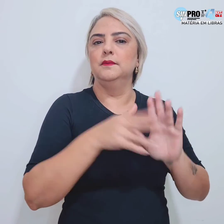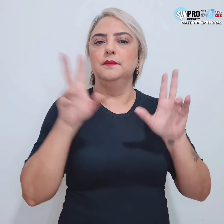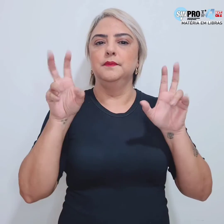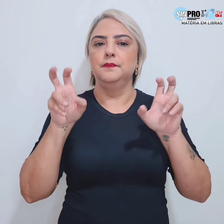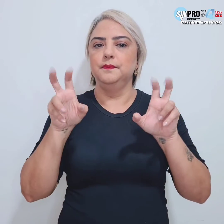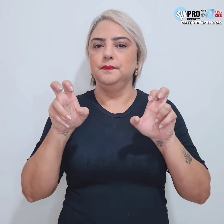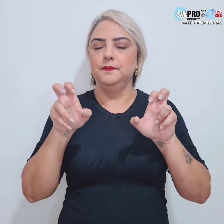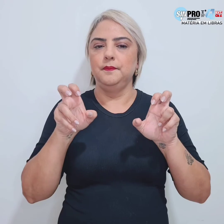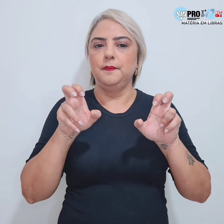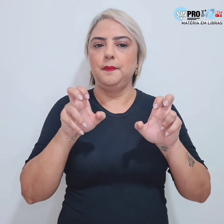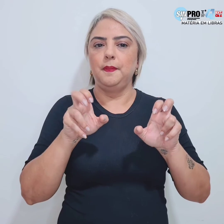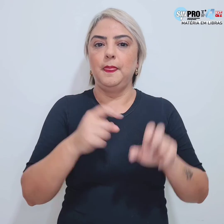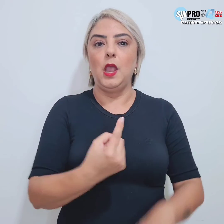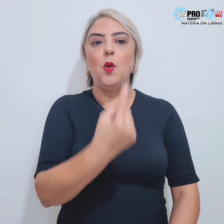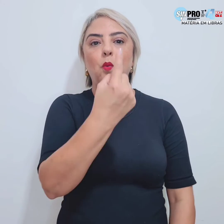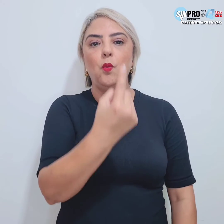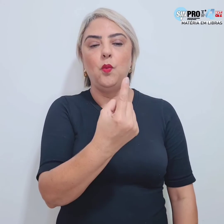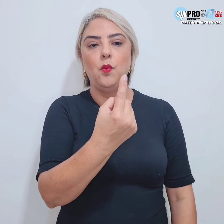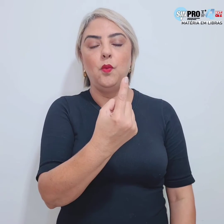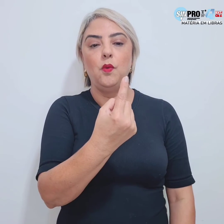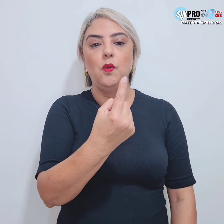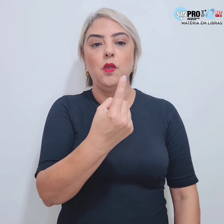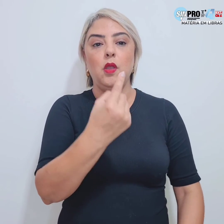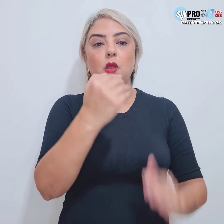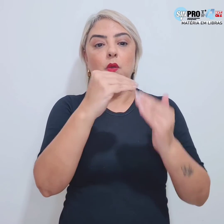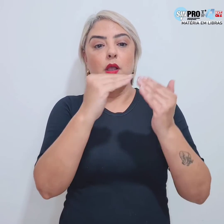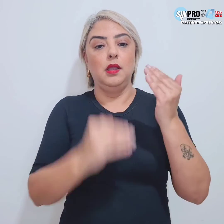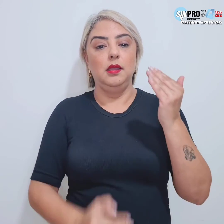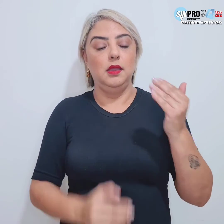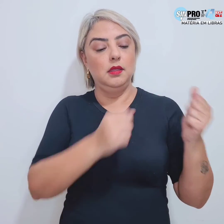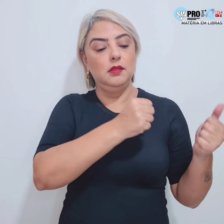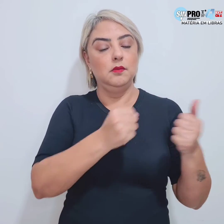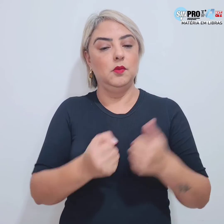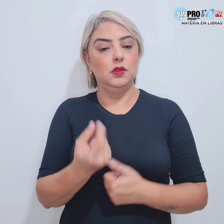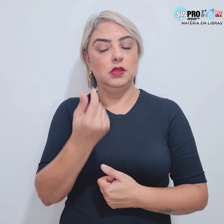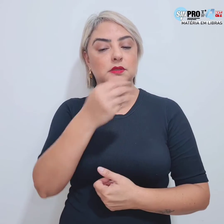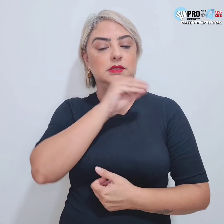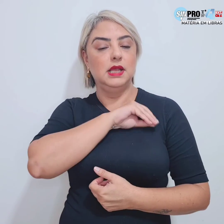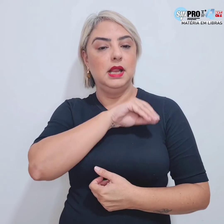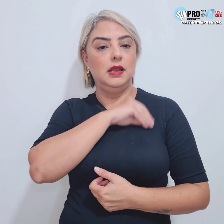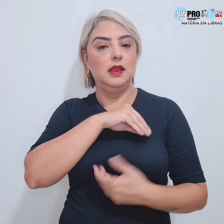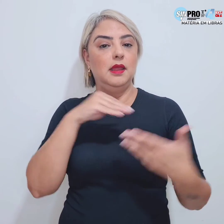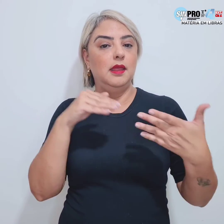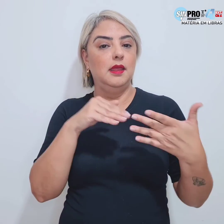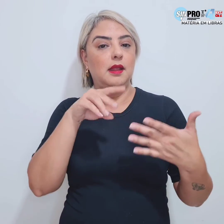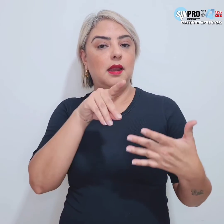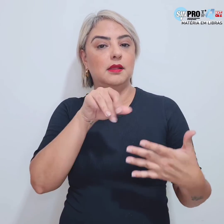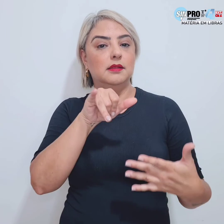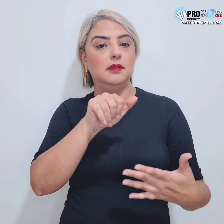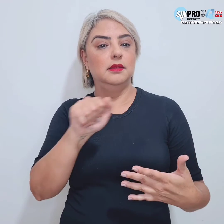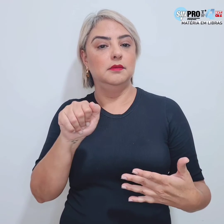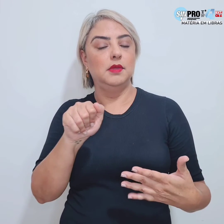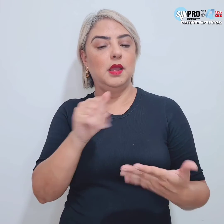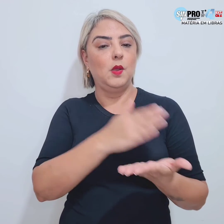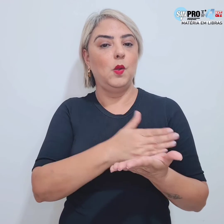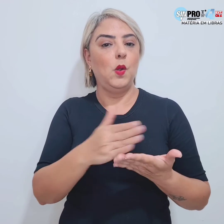Editorial 1 Com a queda do poder aquisitivo, classe média começa a pagar